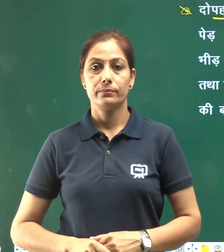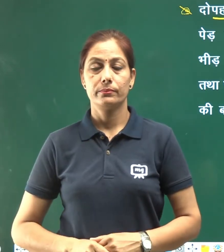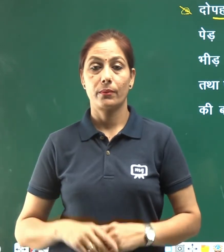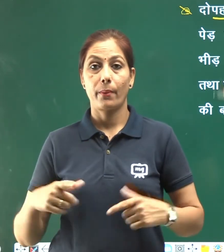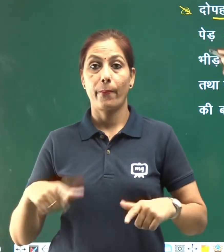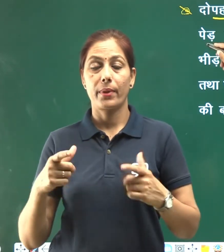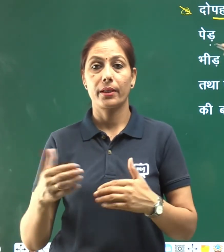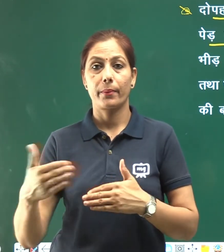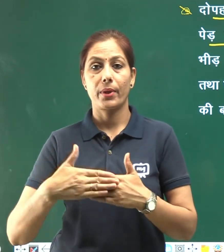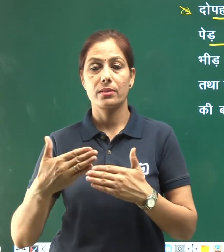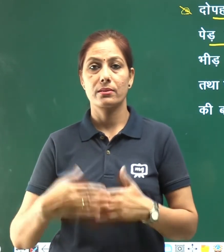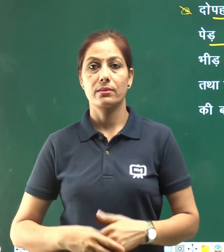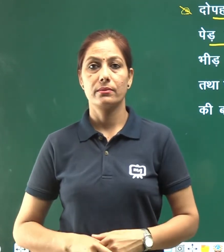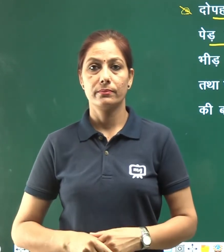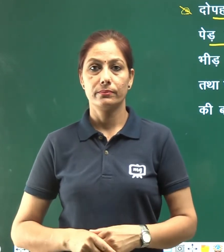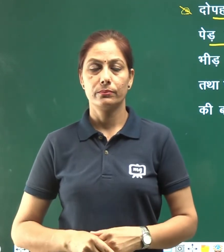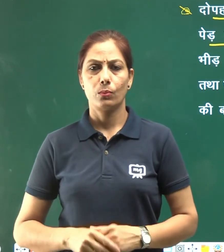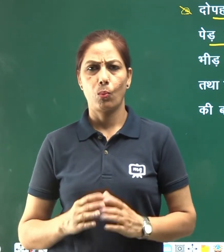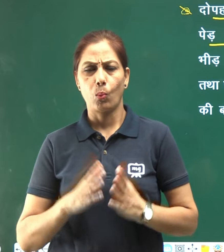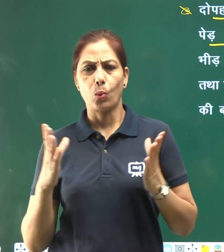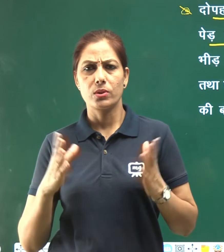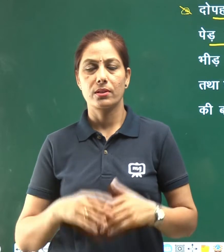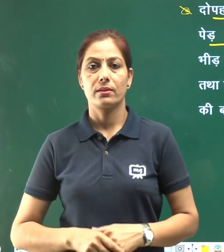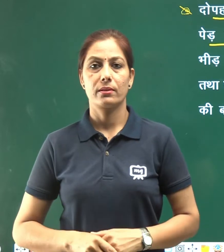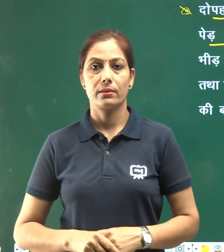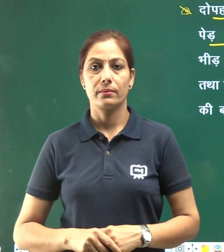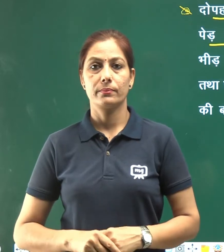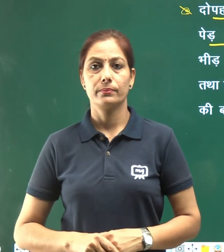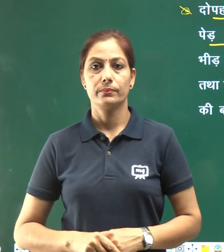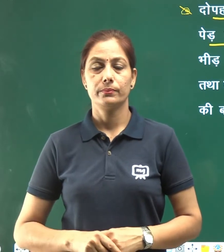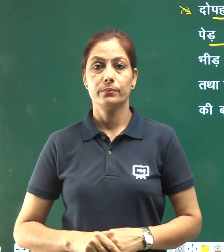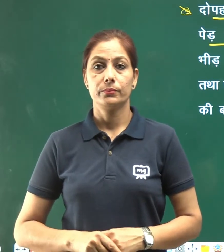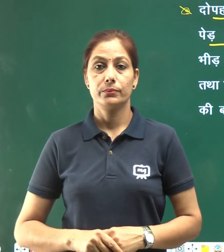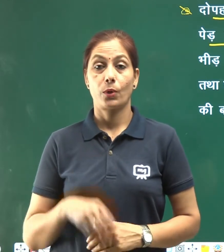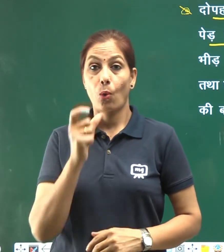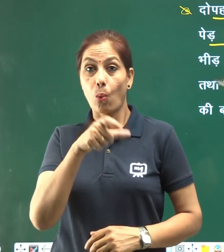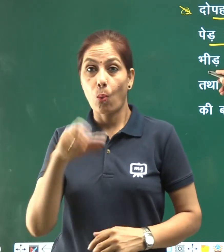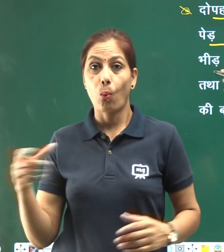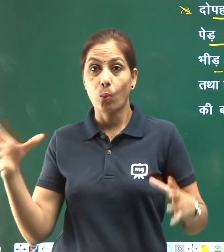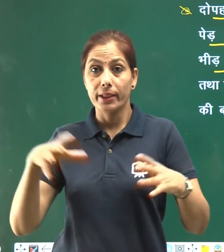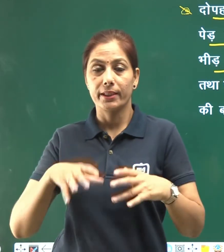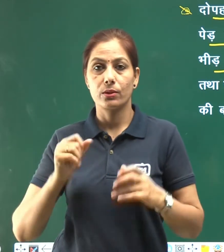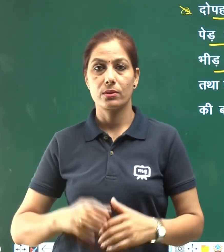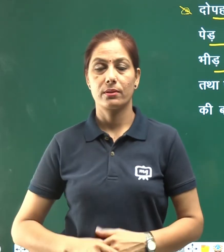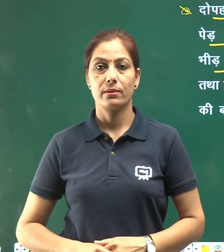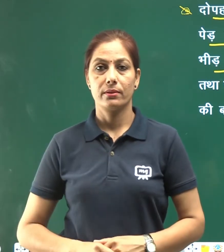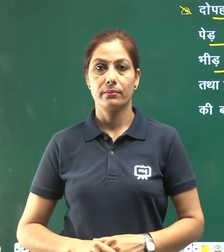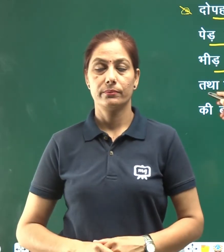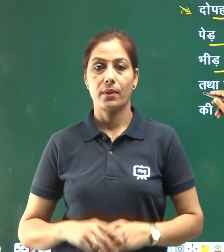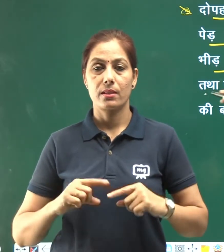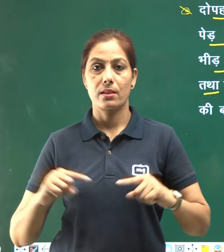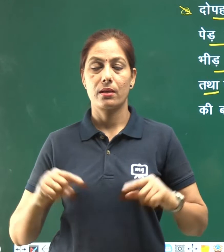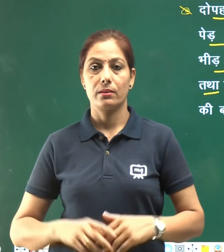पेड़ के पास बहुत सारी भीड़ इकट्ठी हो जाती है